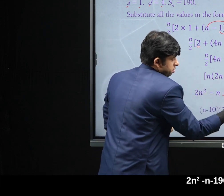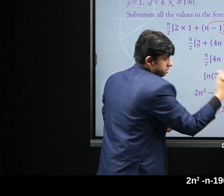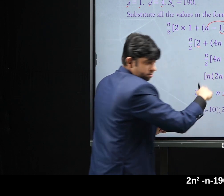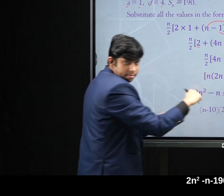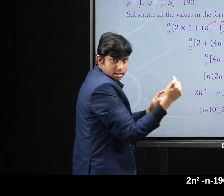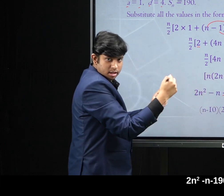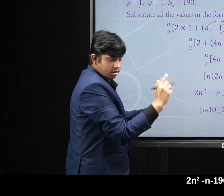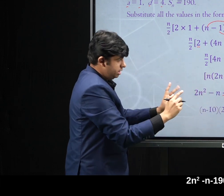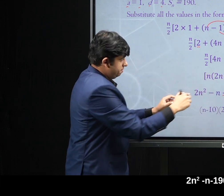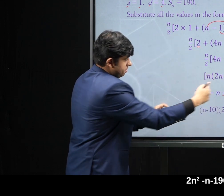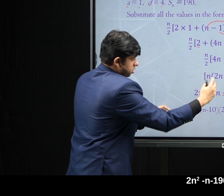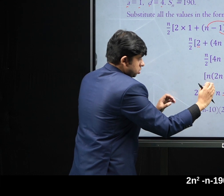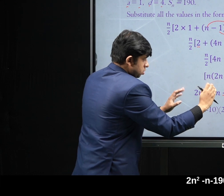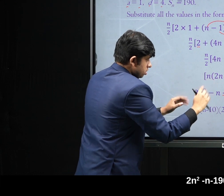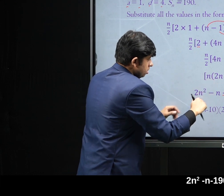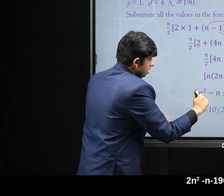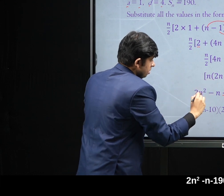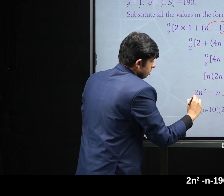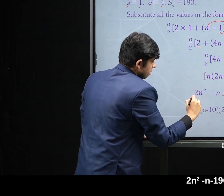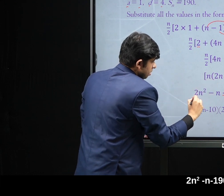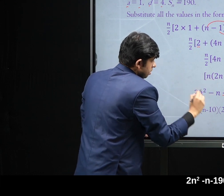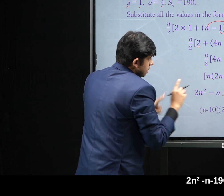2n square minus n minus 190 is equal to 0.